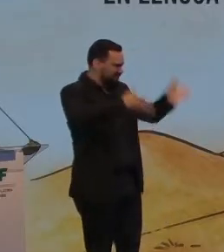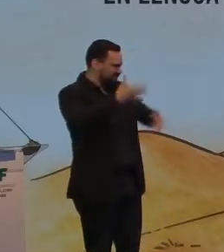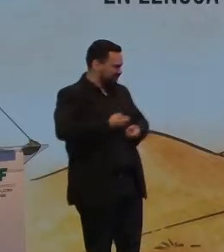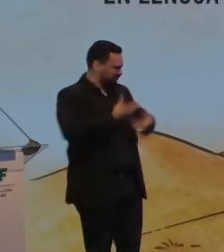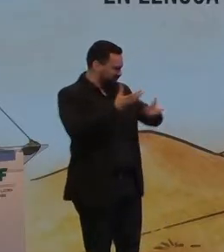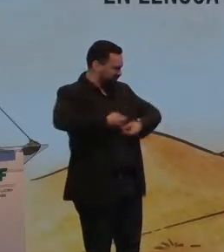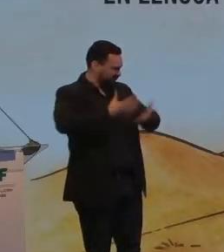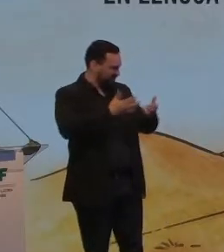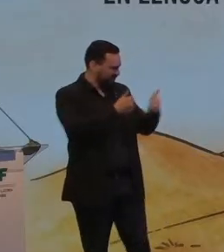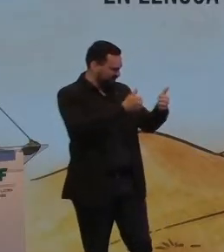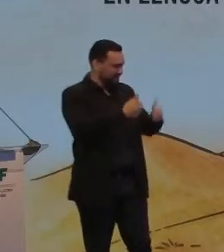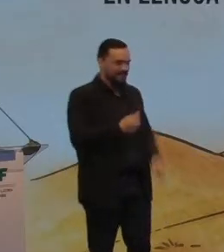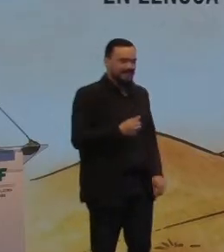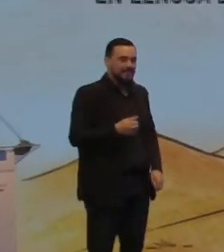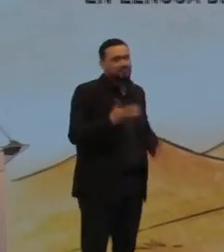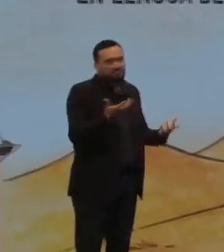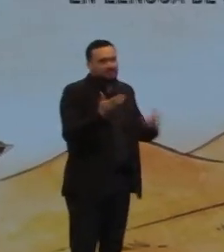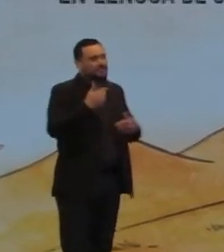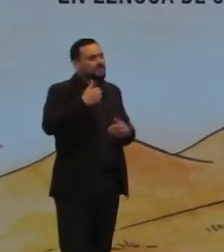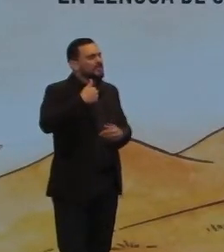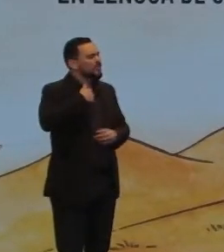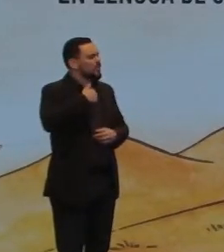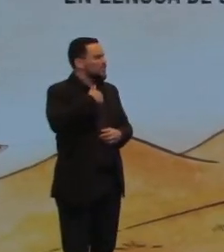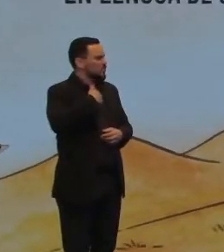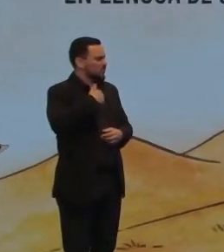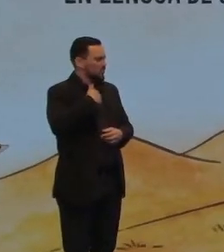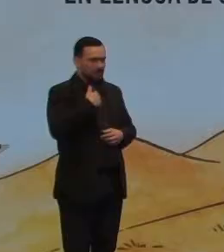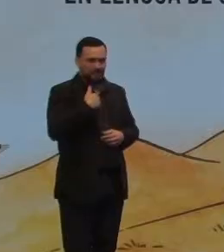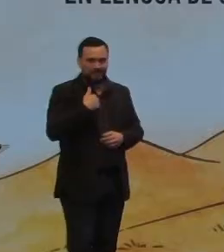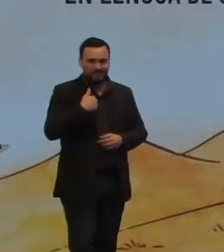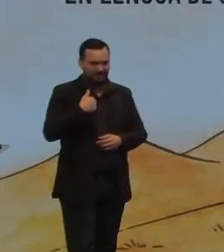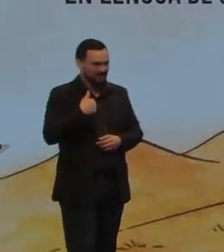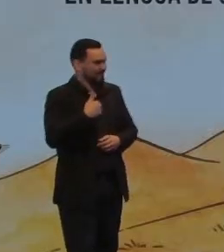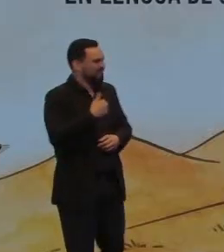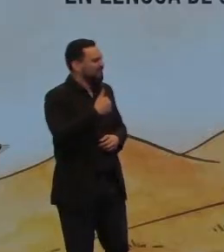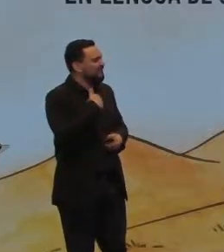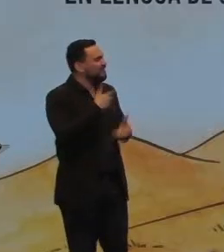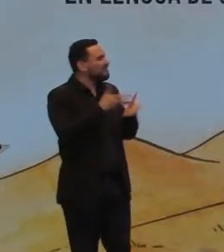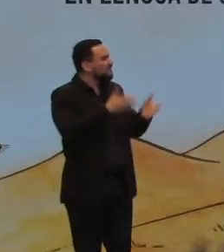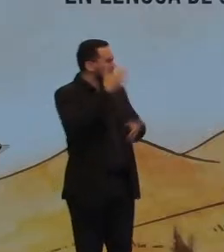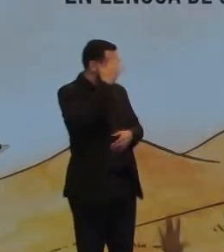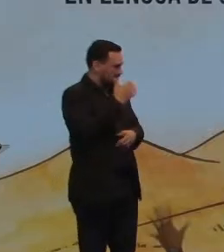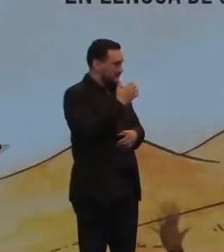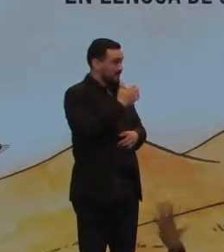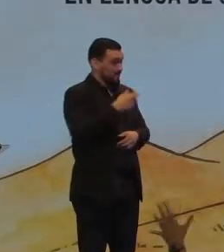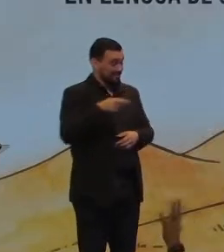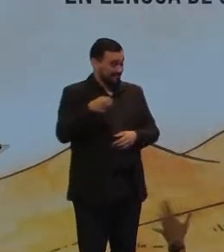No puedo hablar de verdad de la emoción. Voy a expresarme en lengua de señas.